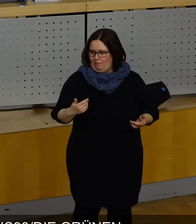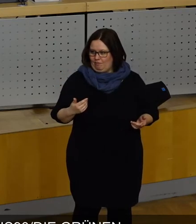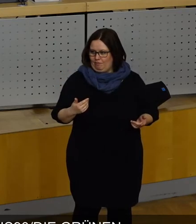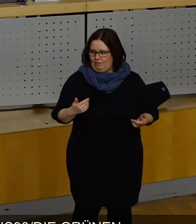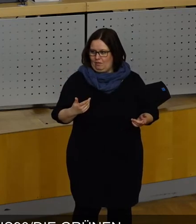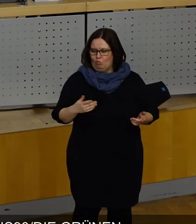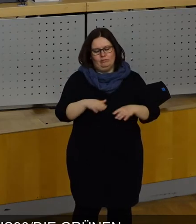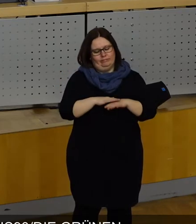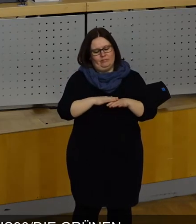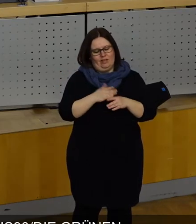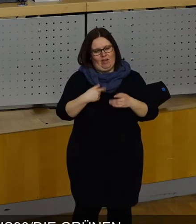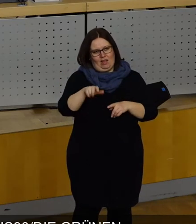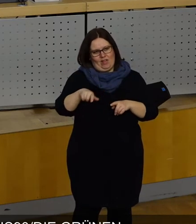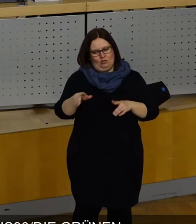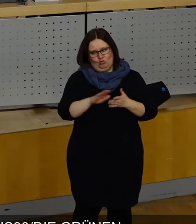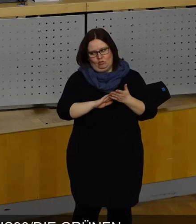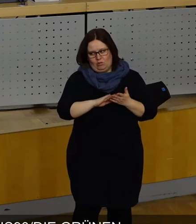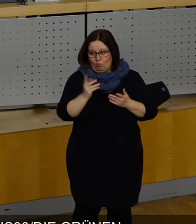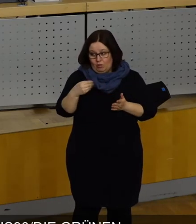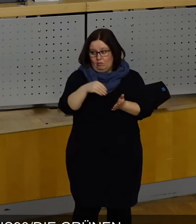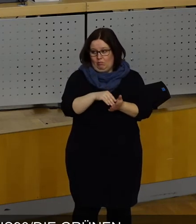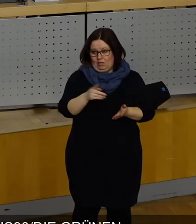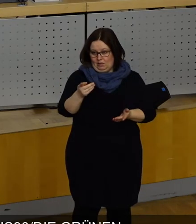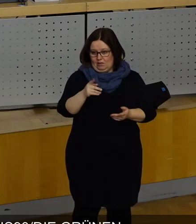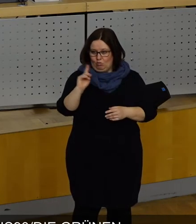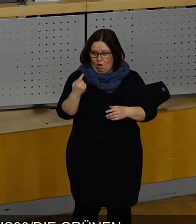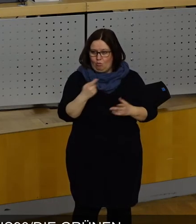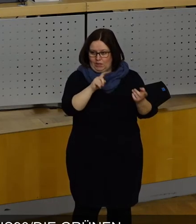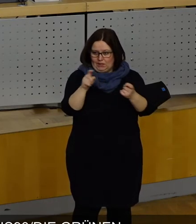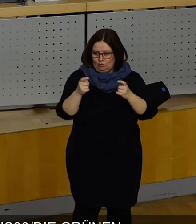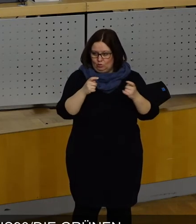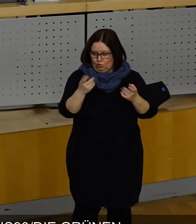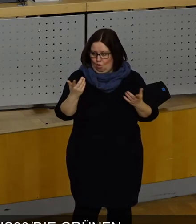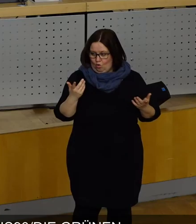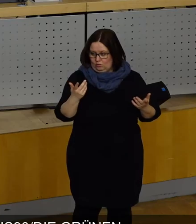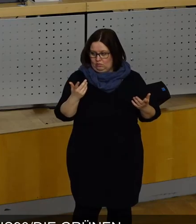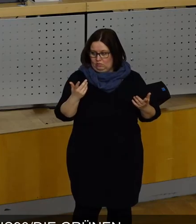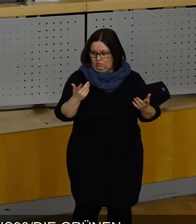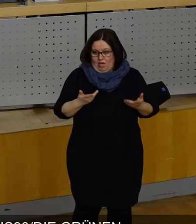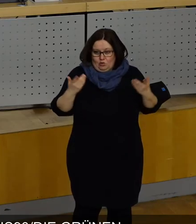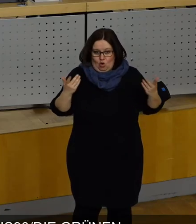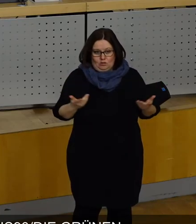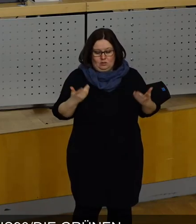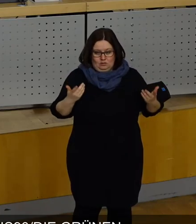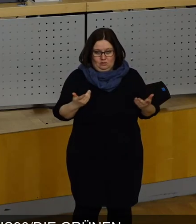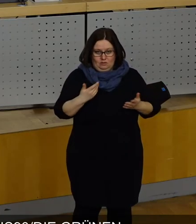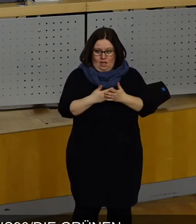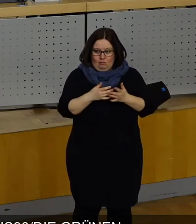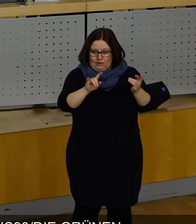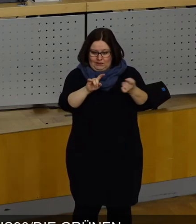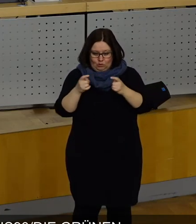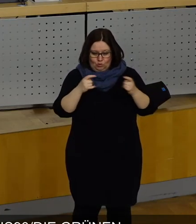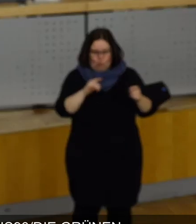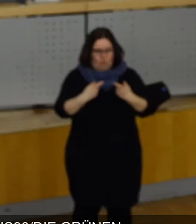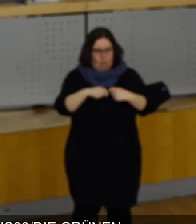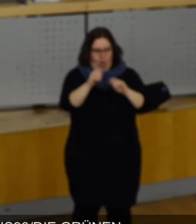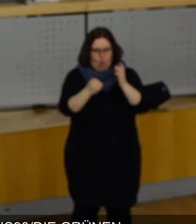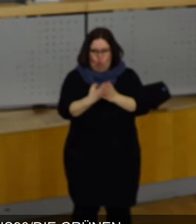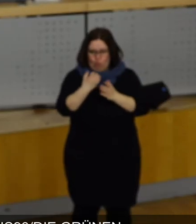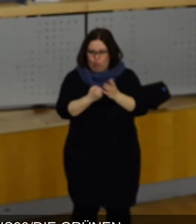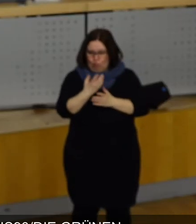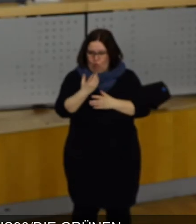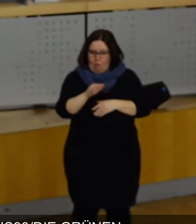wichtig, Freie Wähler, ja, dass ihr dort mit dabei seid und mit diskutiert, weil ansonsten macht ihr sozusagen eine Debatte zur Baukultur, aber bringt